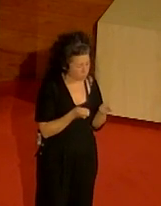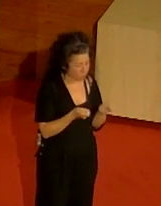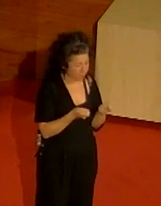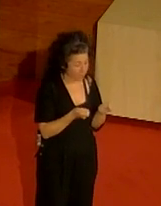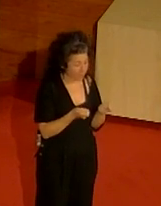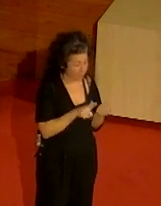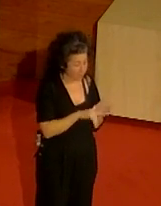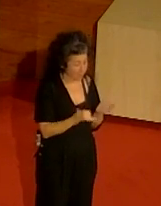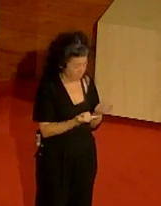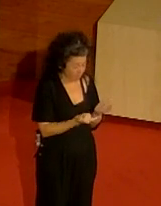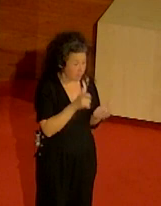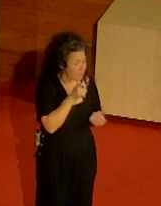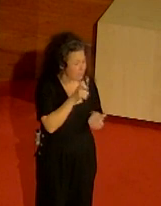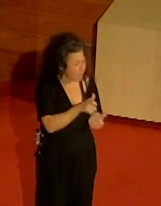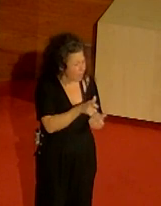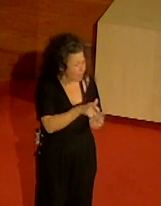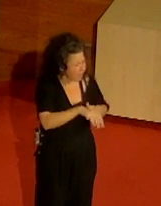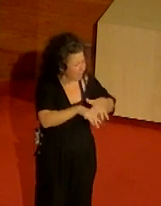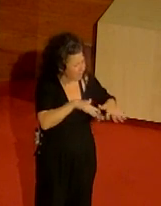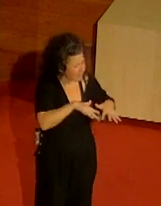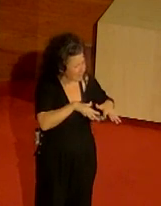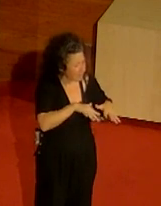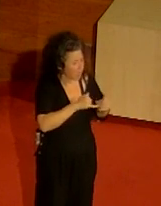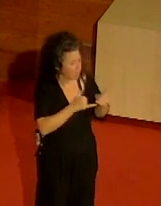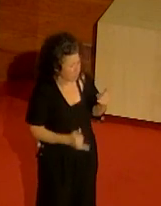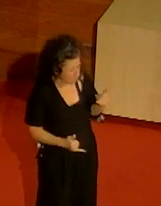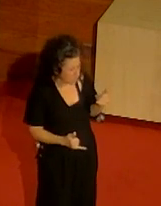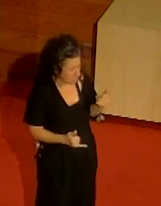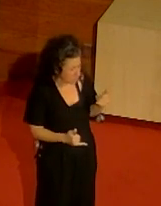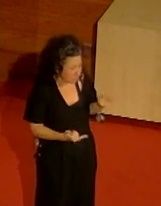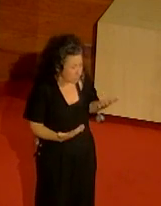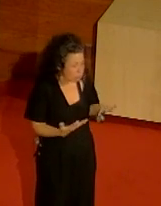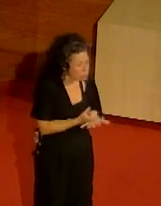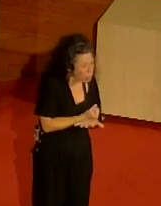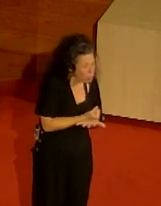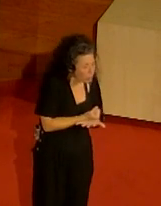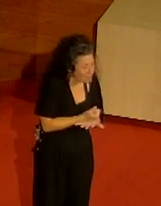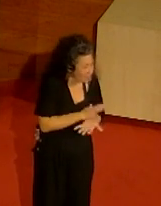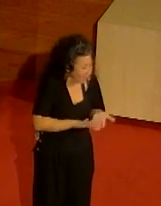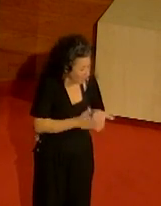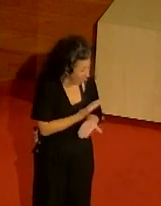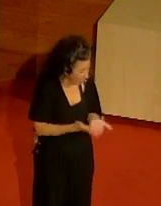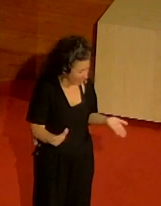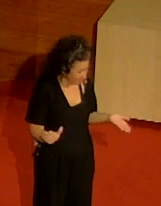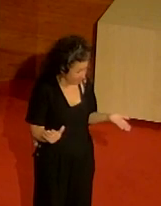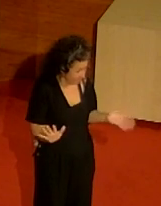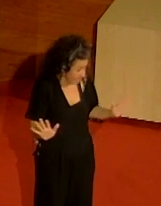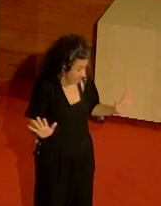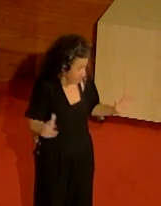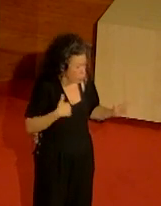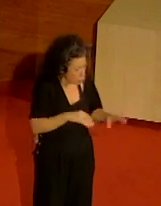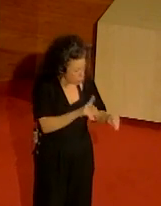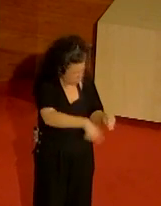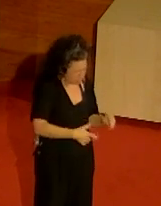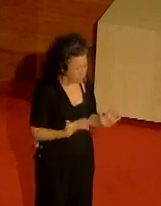crisis, tan simple y tan confusa, porque crisis es todo y es nada. Y yo la uso también, ¿eh? Pero en el campo de las migraciones tenemos, bueno,